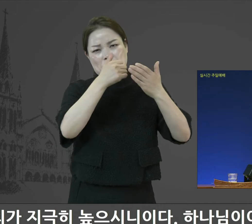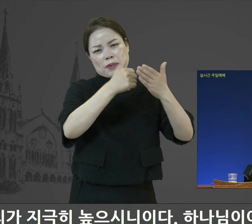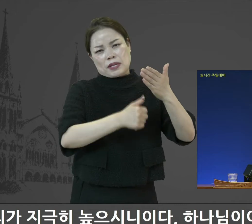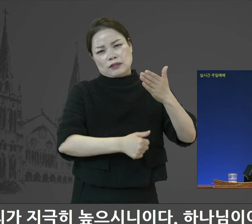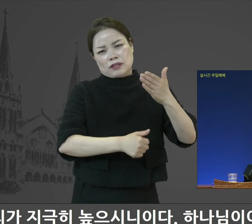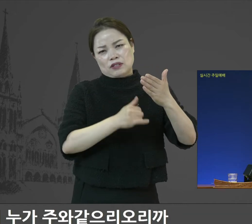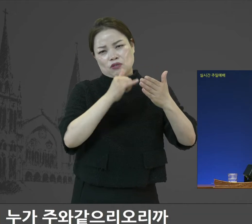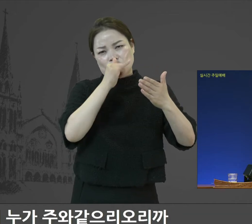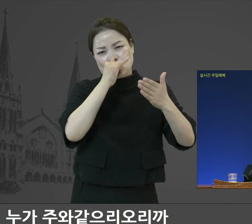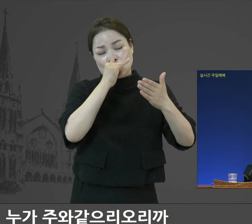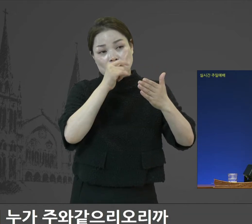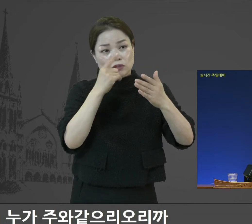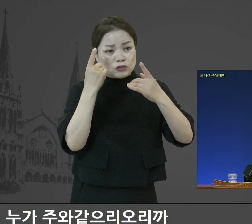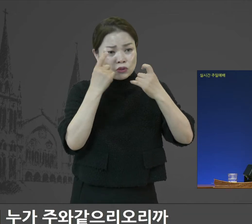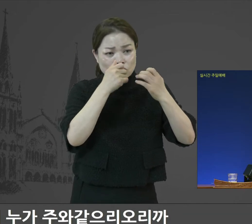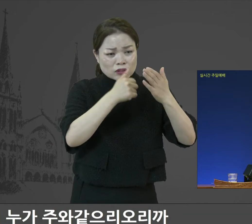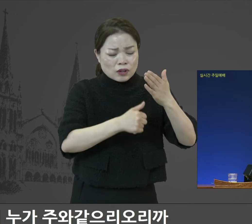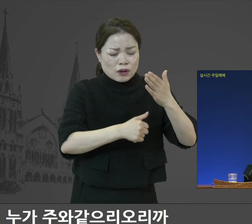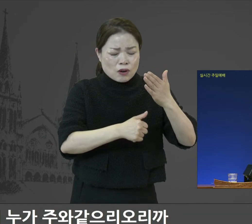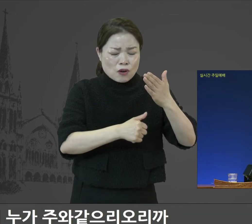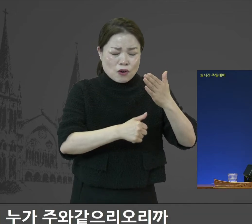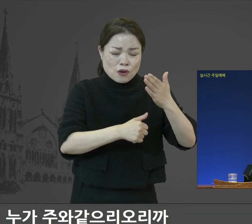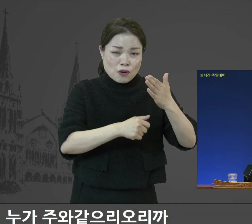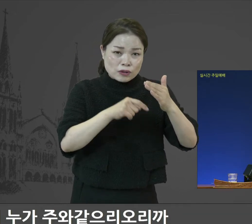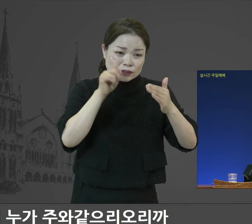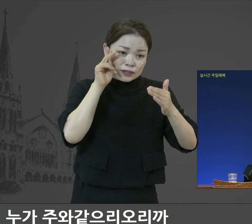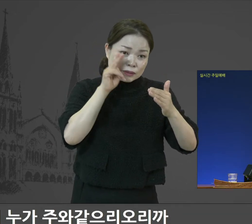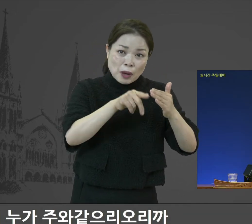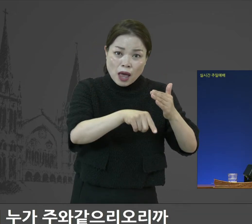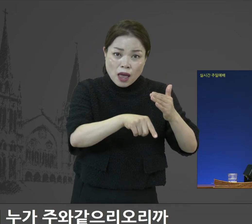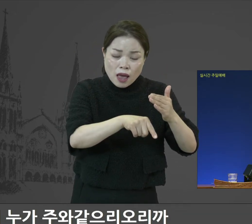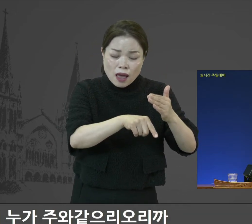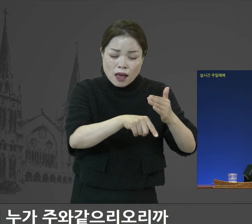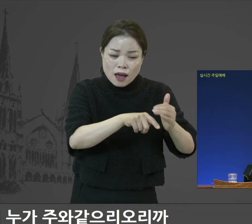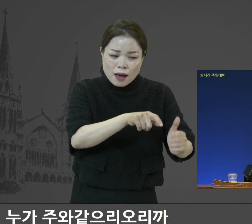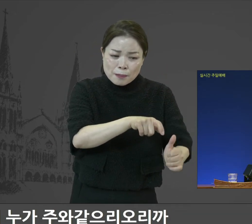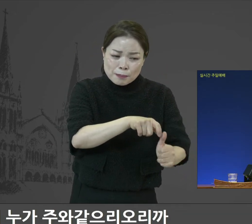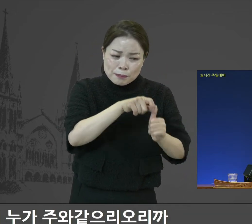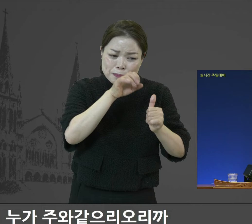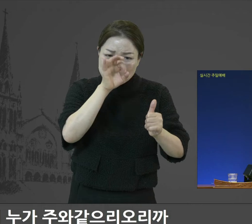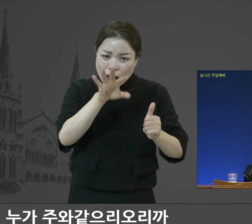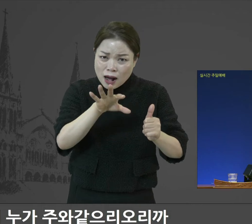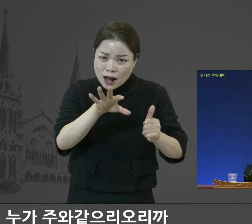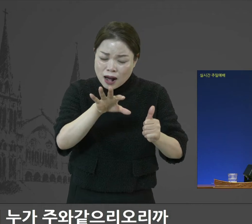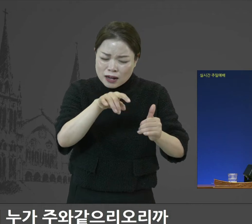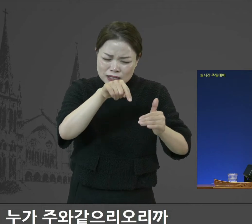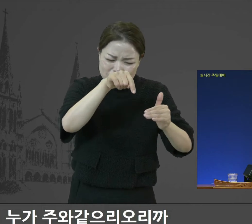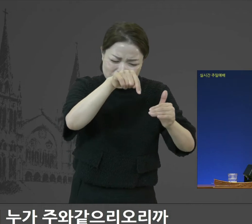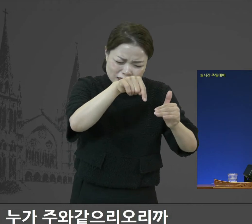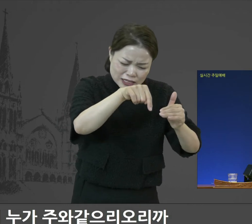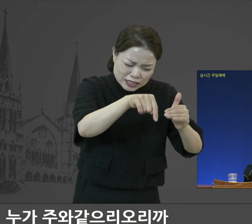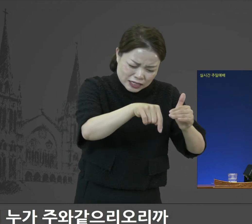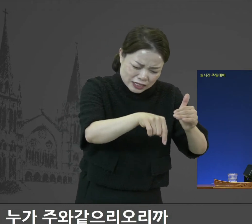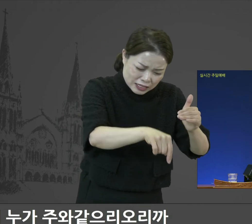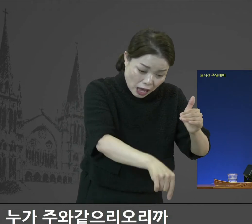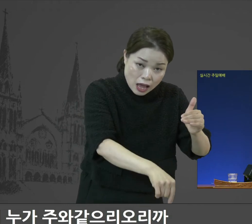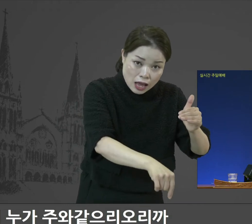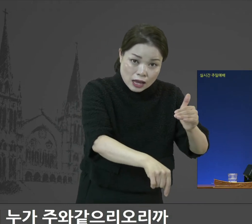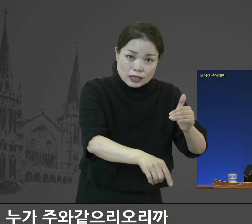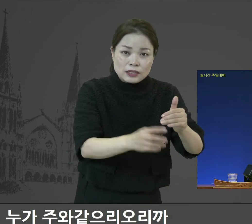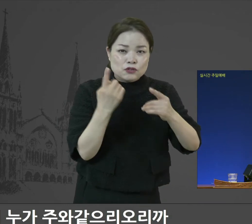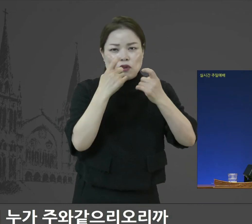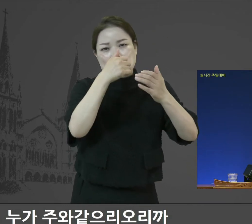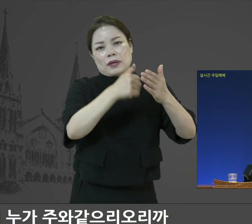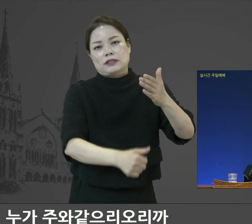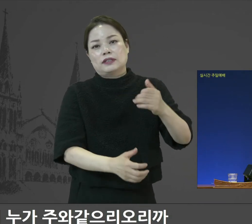얘기합니다. 그 시험이 너무 깊어서 도저히 끌어올릴 수 없는 그런 깊은 곳까지 내려갔는데